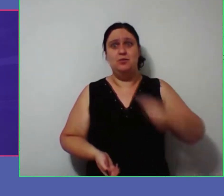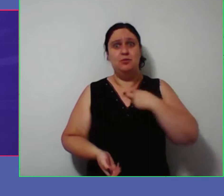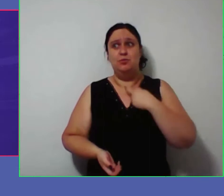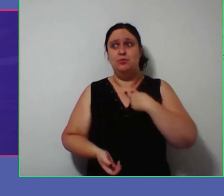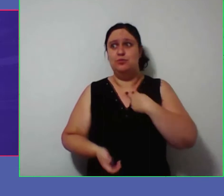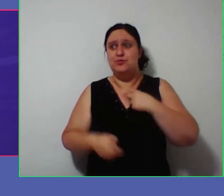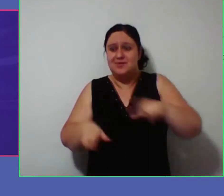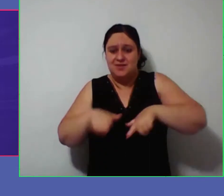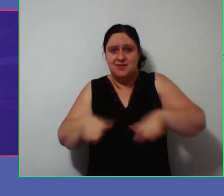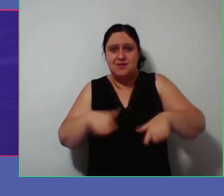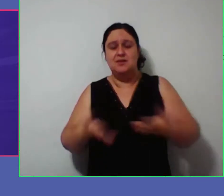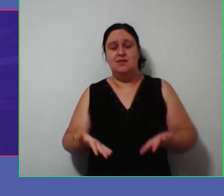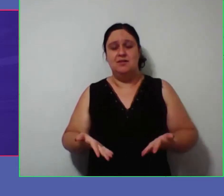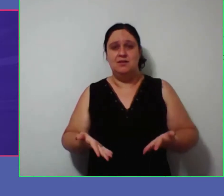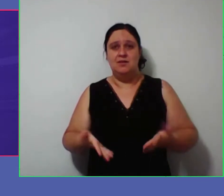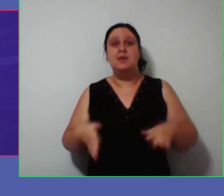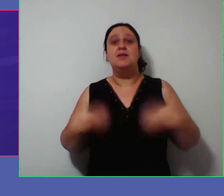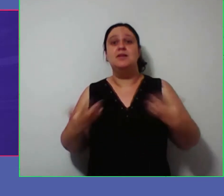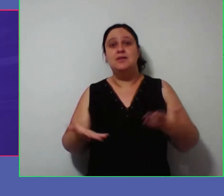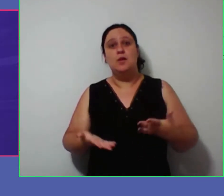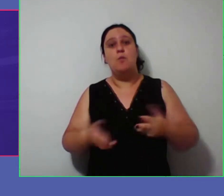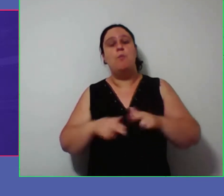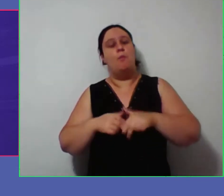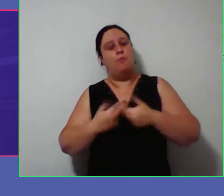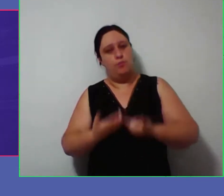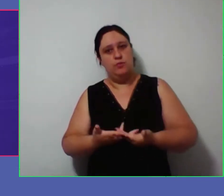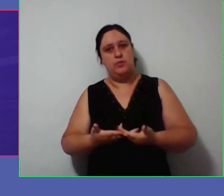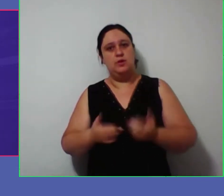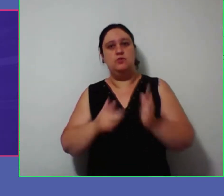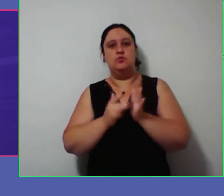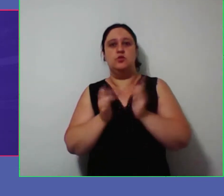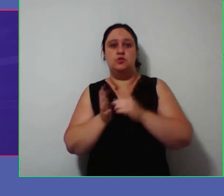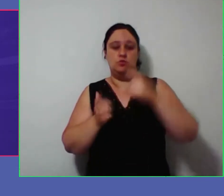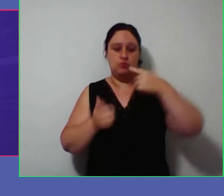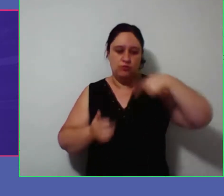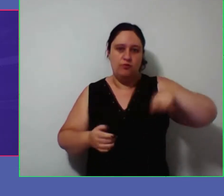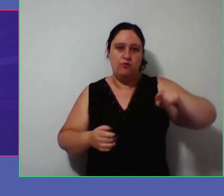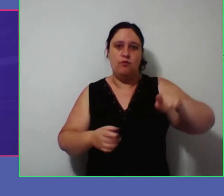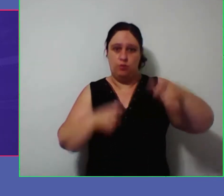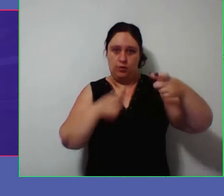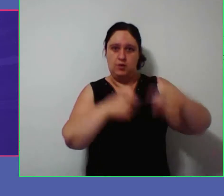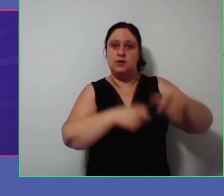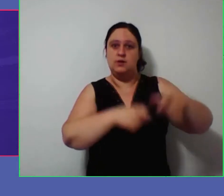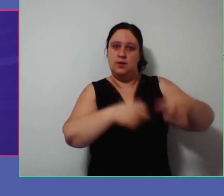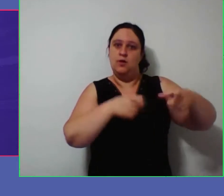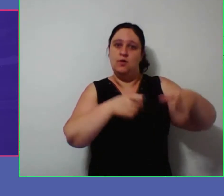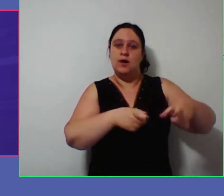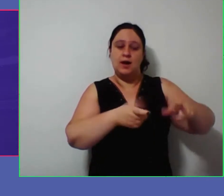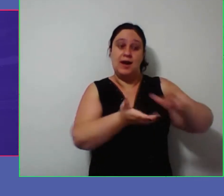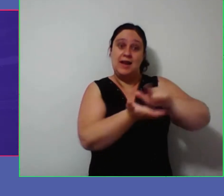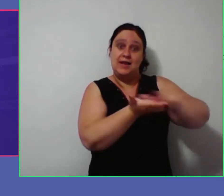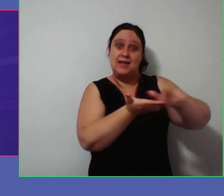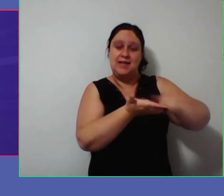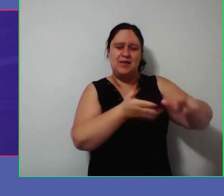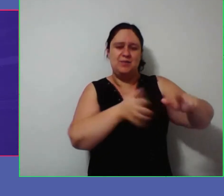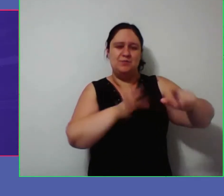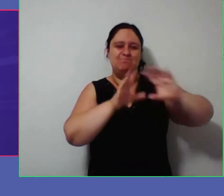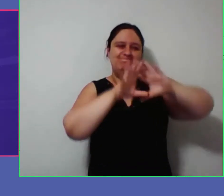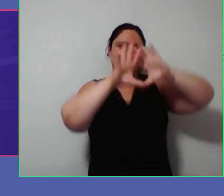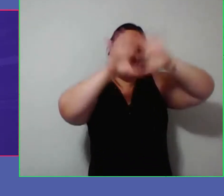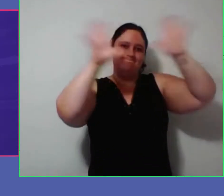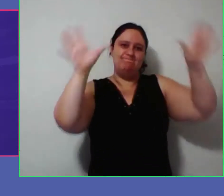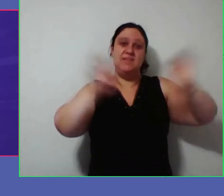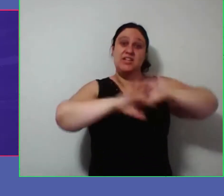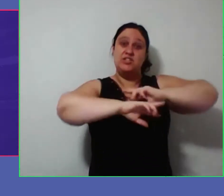discípulos propositadamente a esse lugar de atmosfera límpida, para que os seus